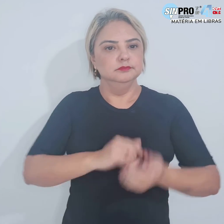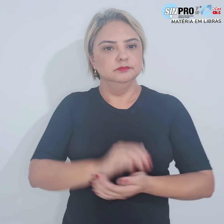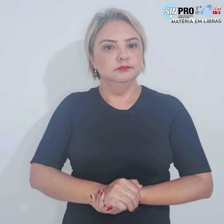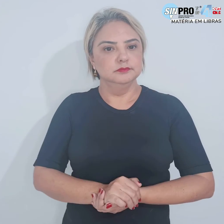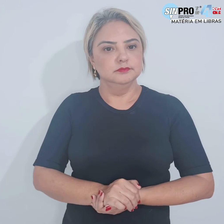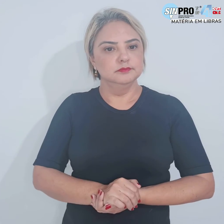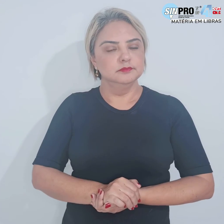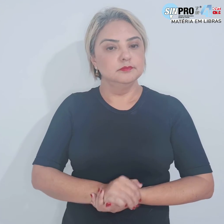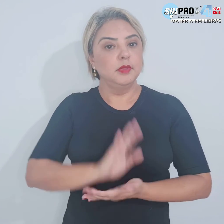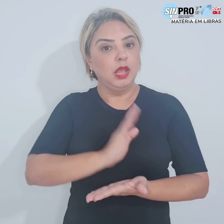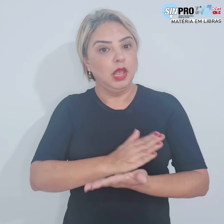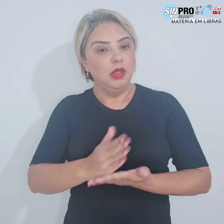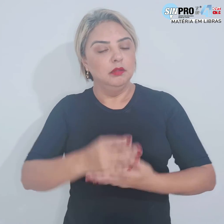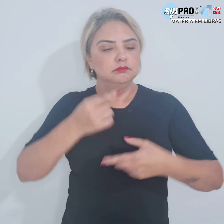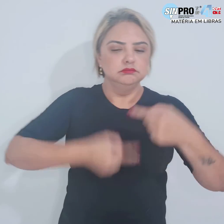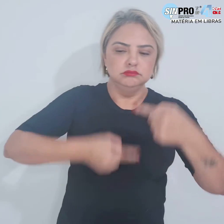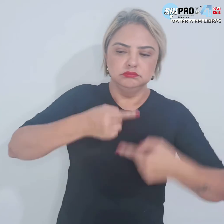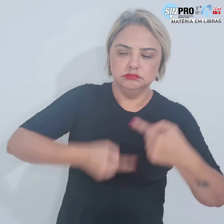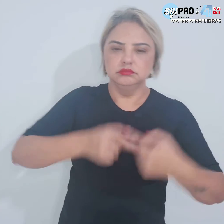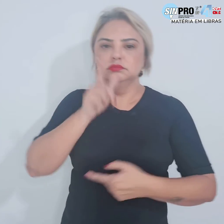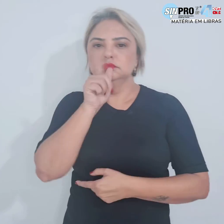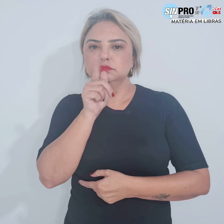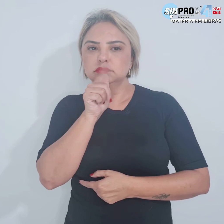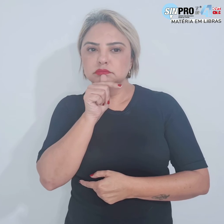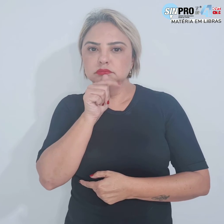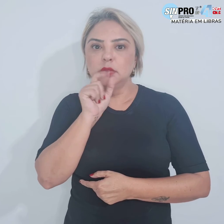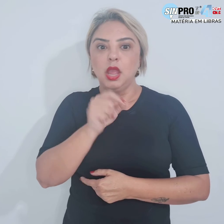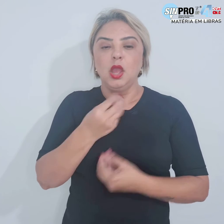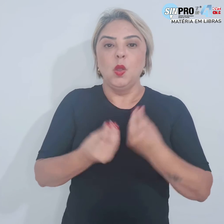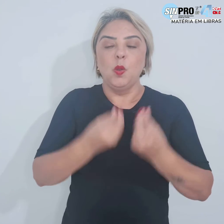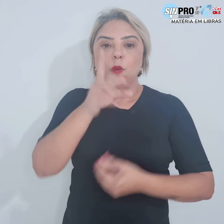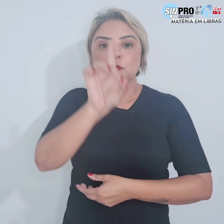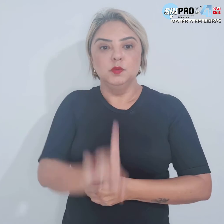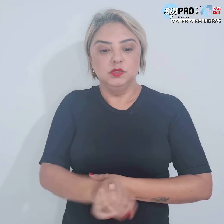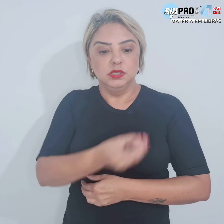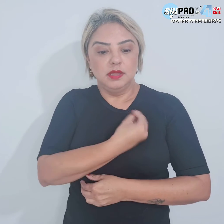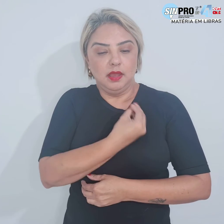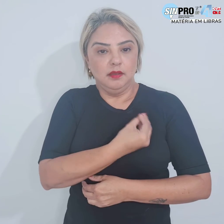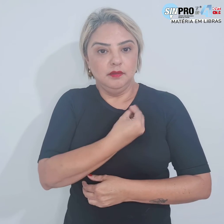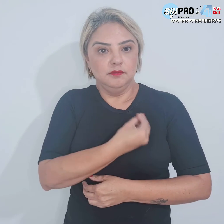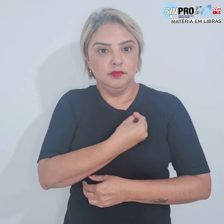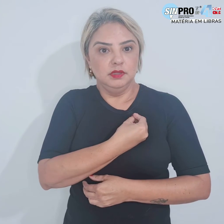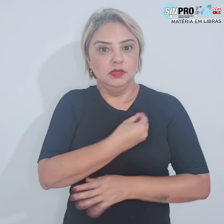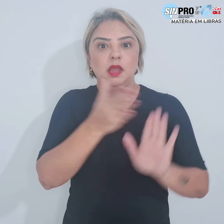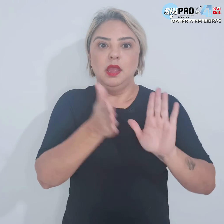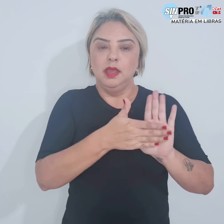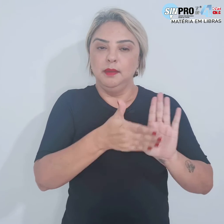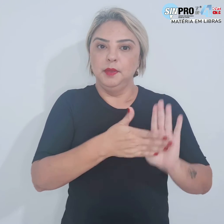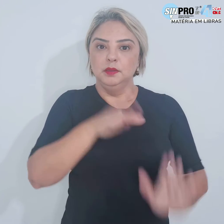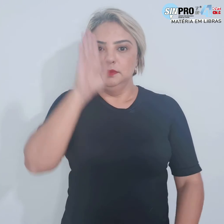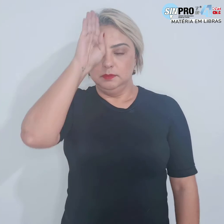trabalhadora. Desde então, o debate sobre a água como direito vital é a sua